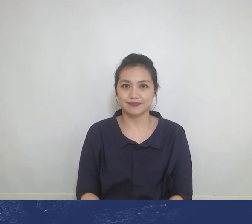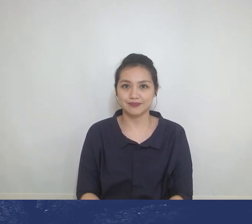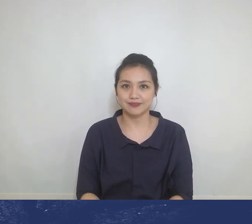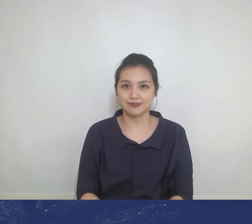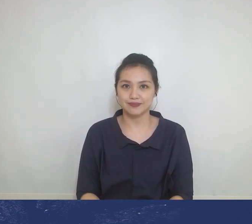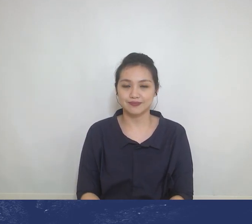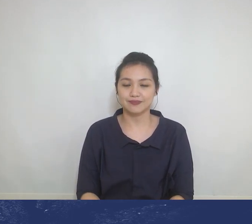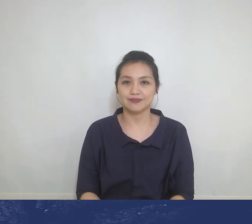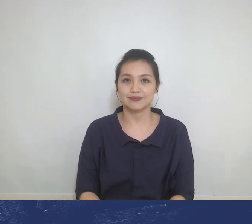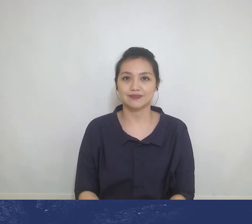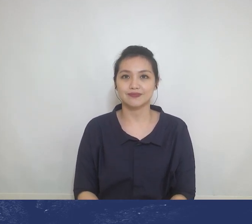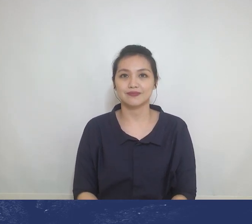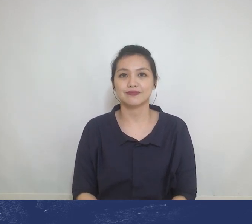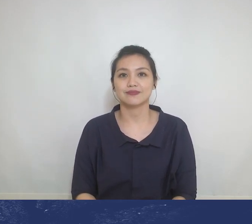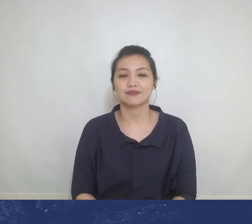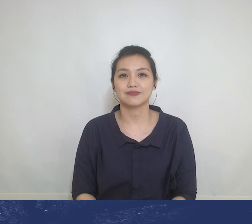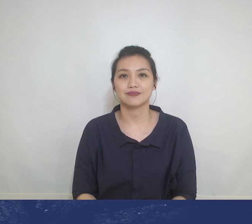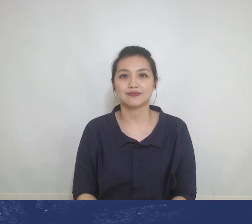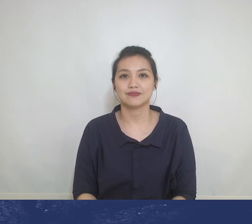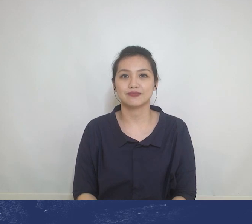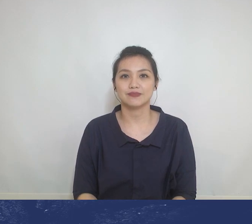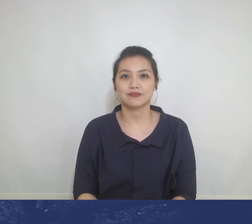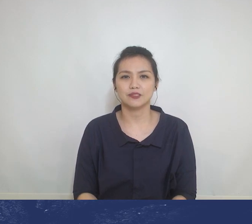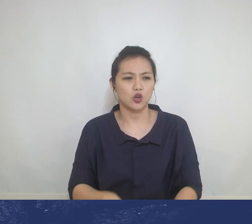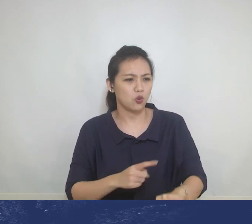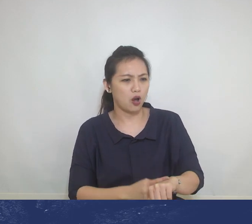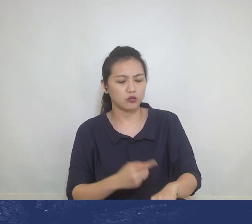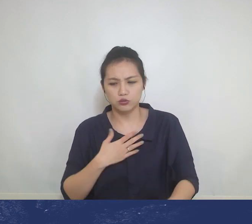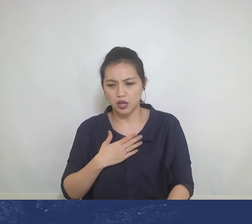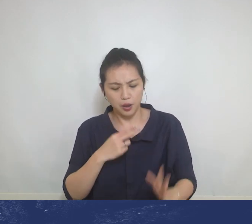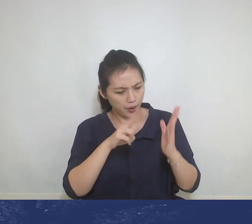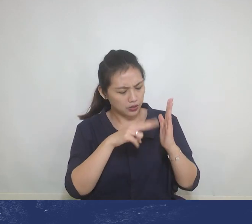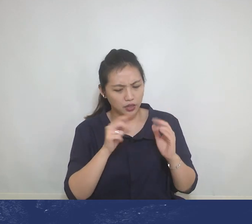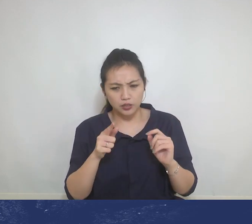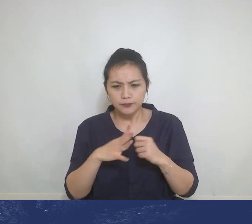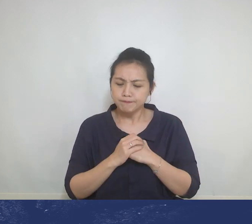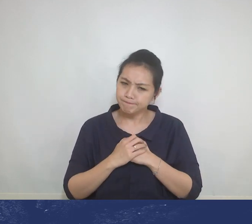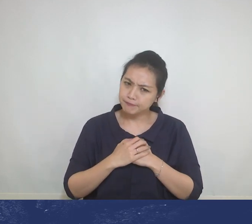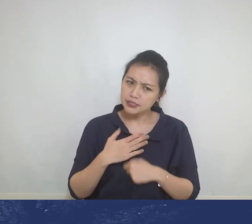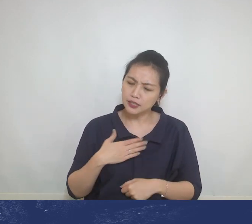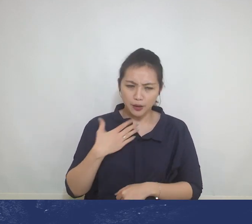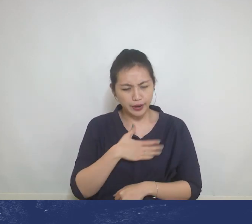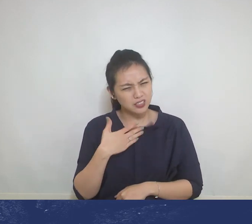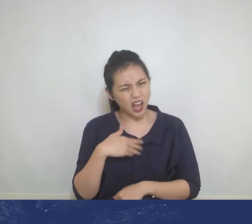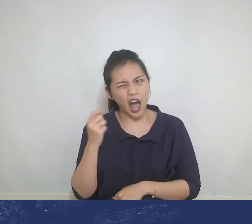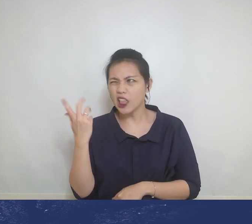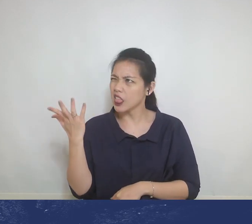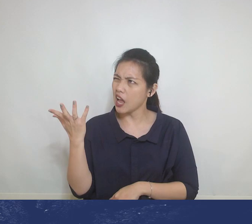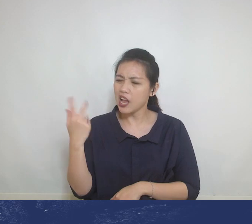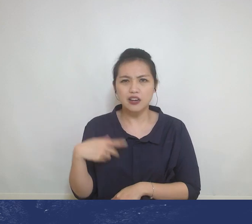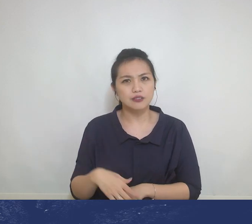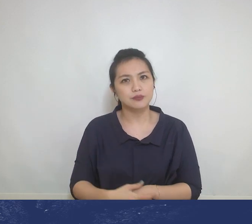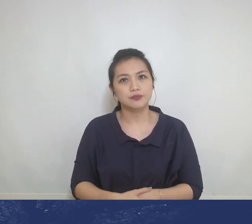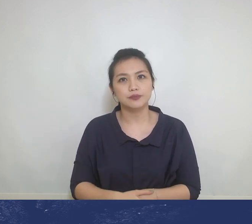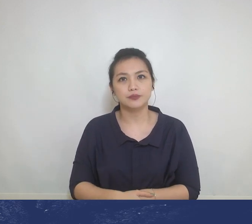kepada kaummu dan aku akan menyertai engkau." Waktu saya baca ini saya merasa ada kejanggalan. Kejanggalannya